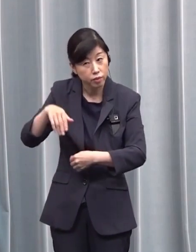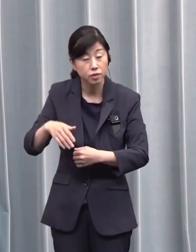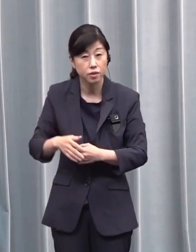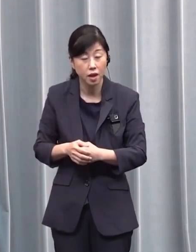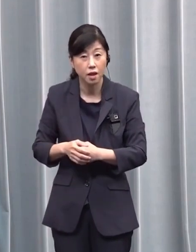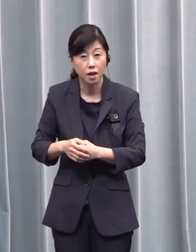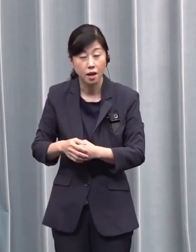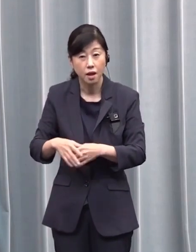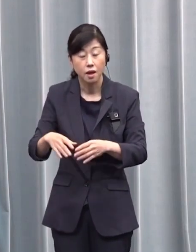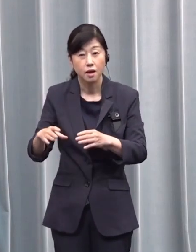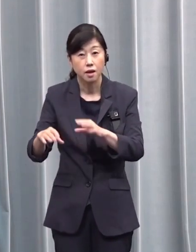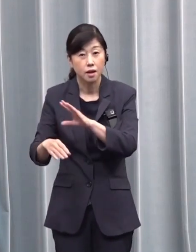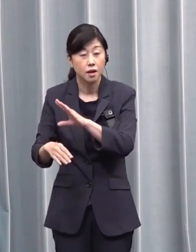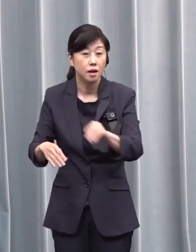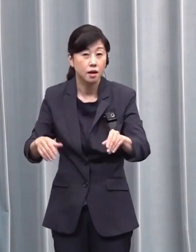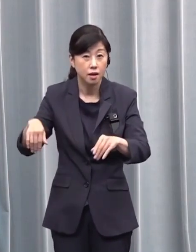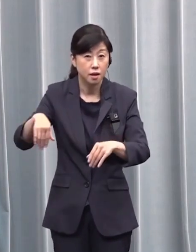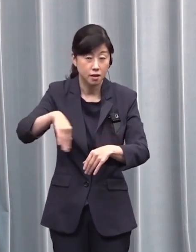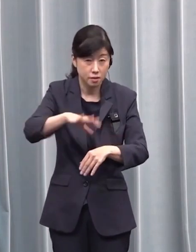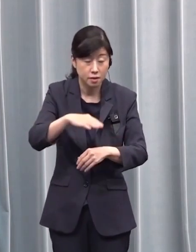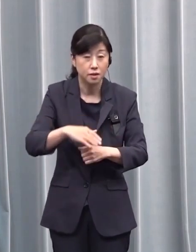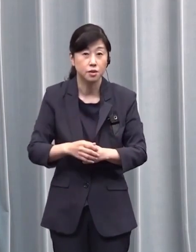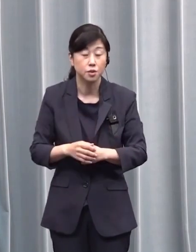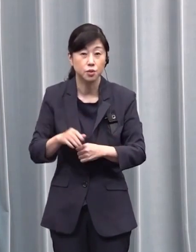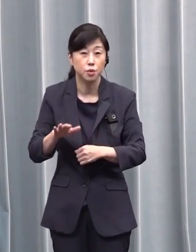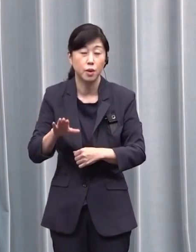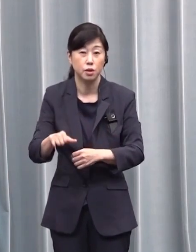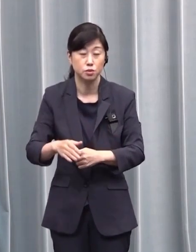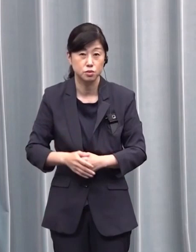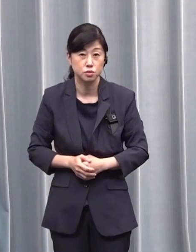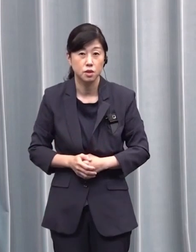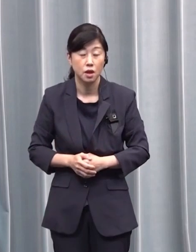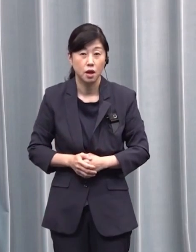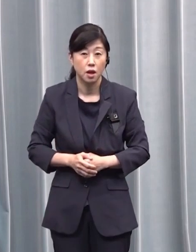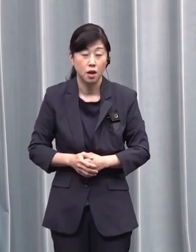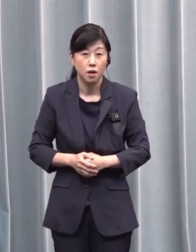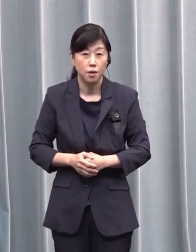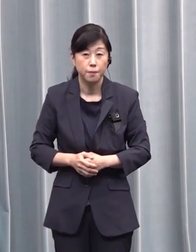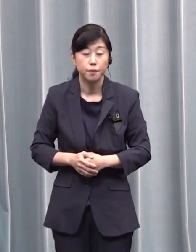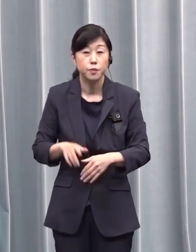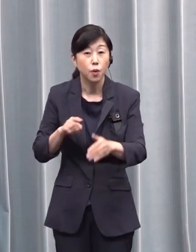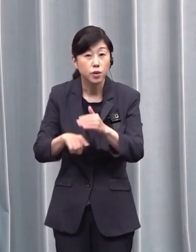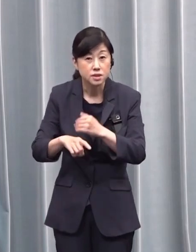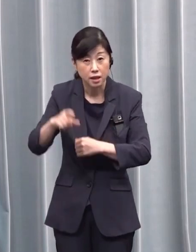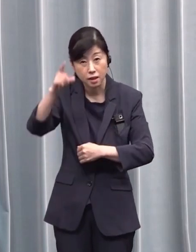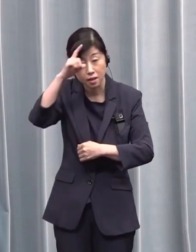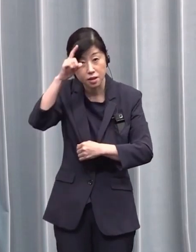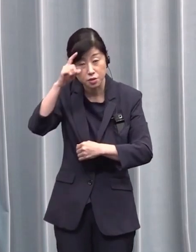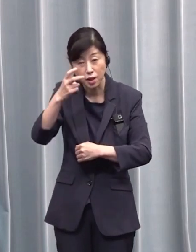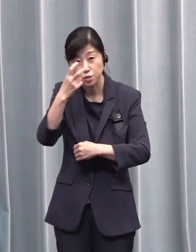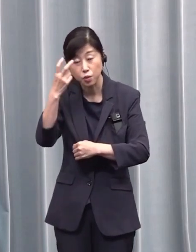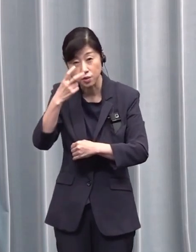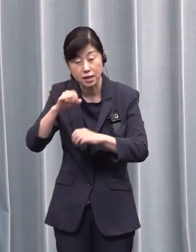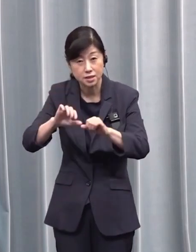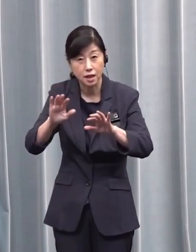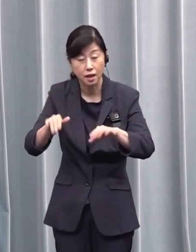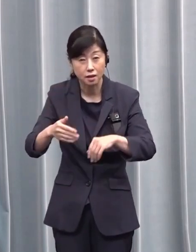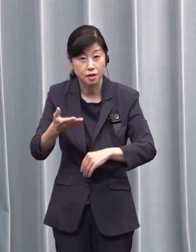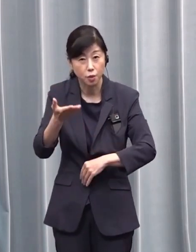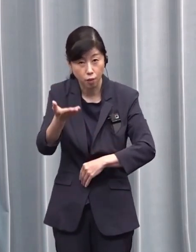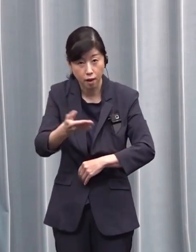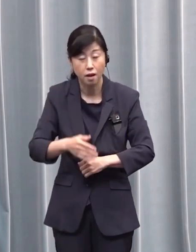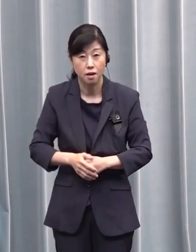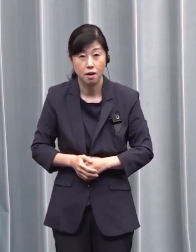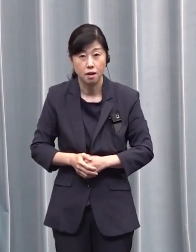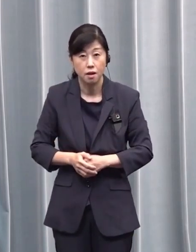の企業がしっかり対応するだろうではなくて、警察がなぜ捜査をしなかったのか、届け出があったかもしれない、で